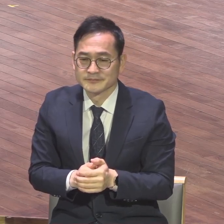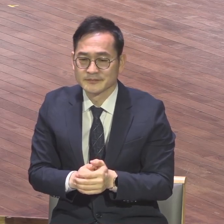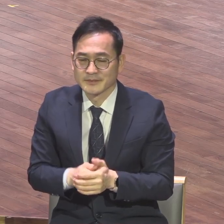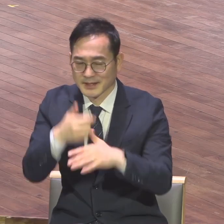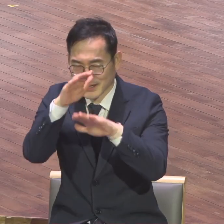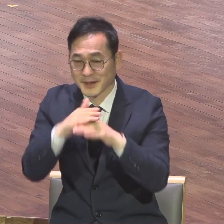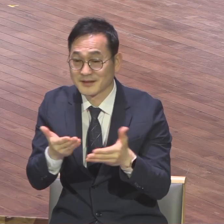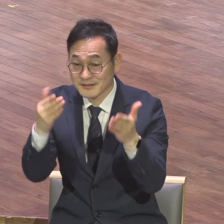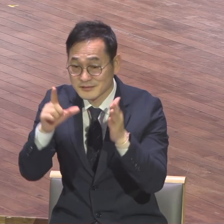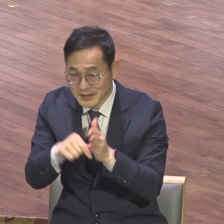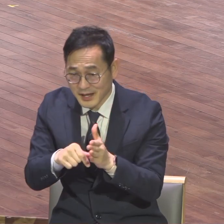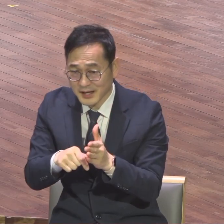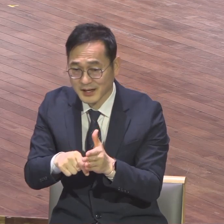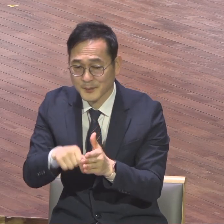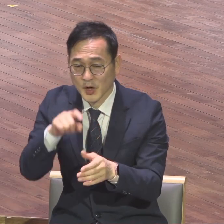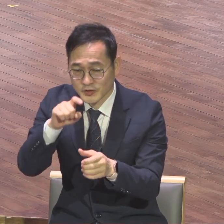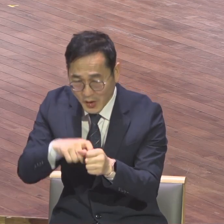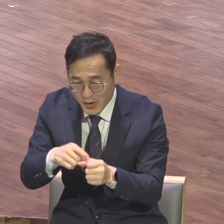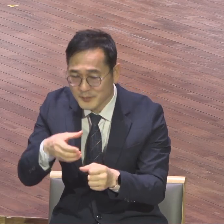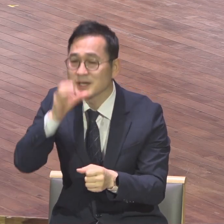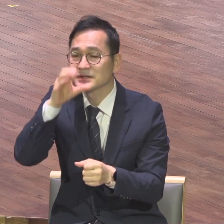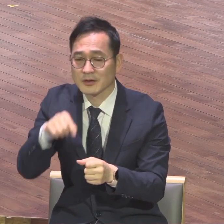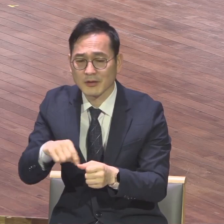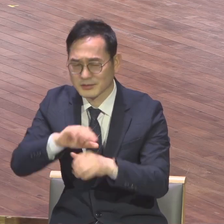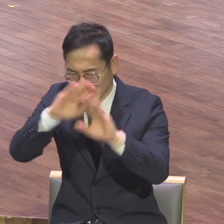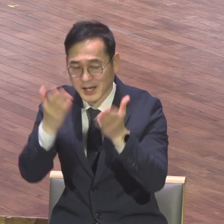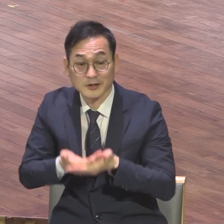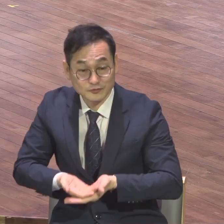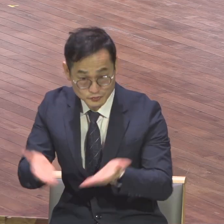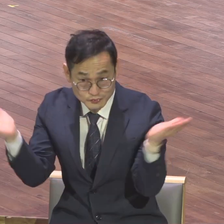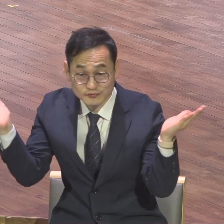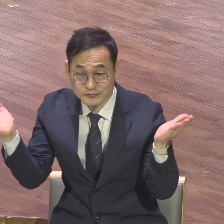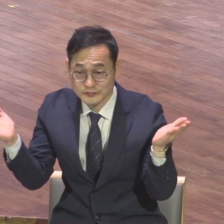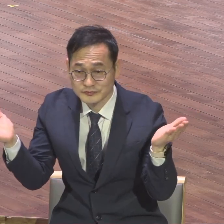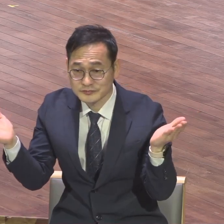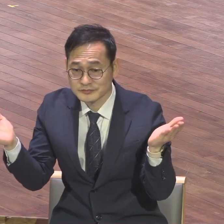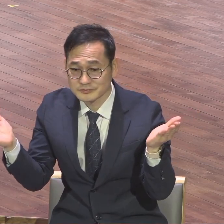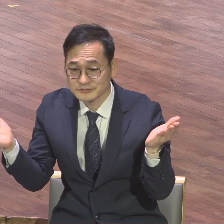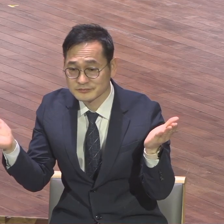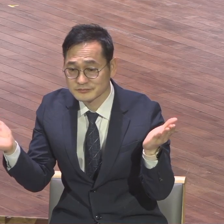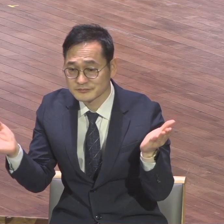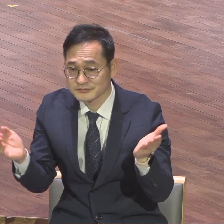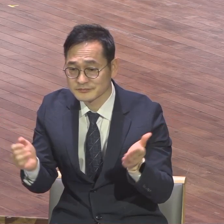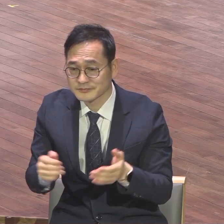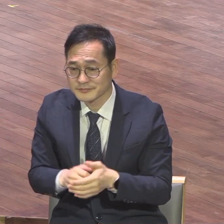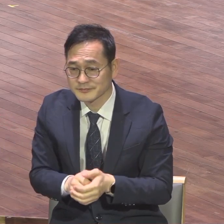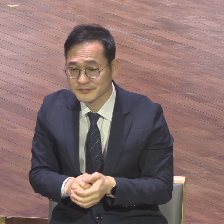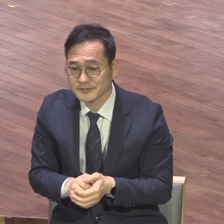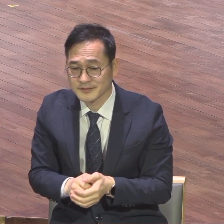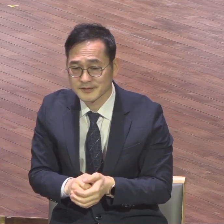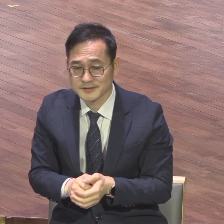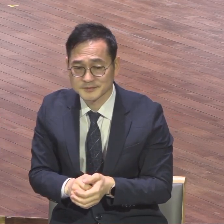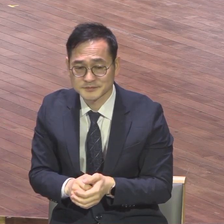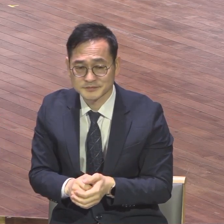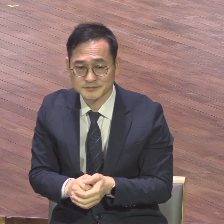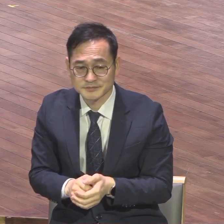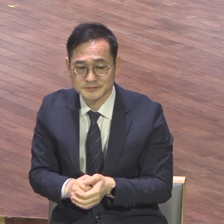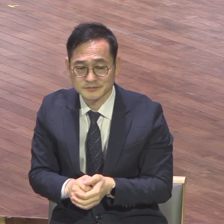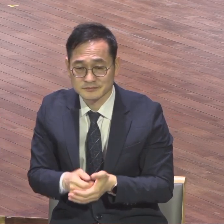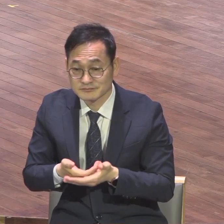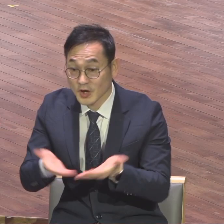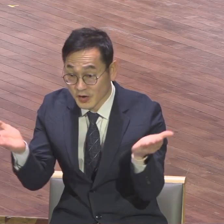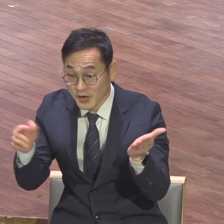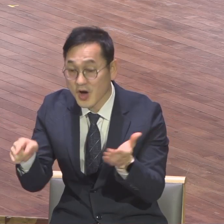애찬을 나누잖아요. 그때는 막 세례식 세례 안 받아도 참 뭐다 애찬을 다 참여하게 됩니다. 초대교회는